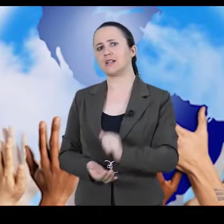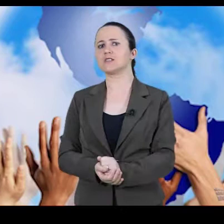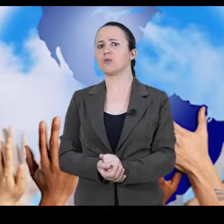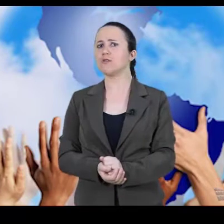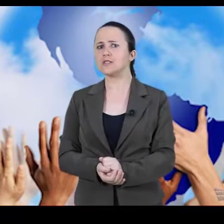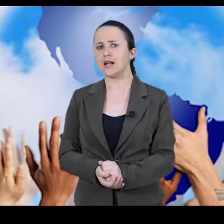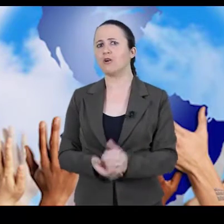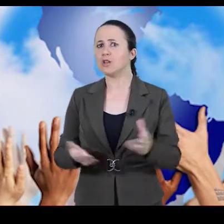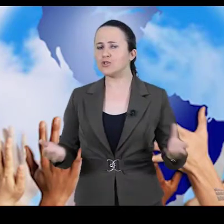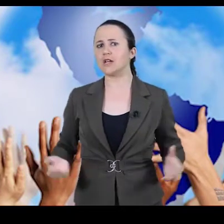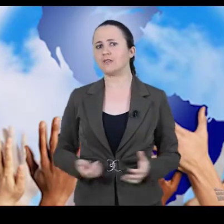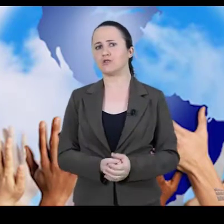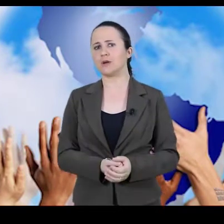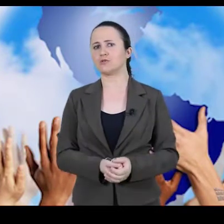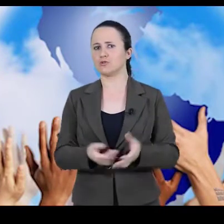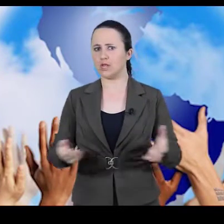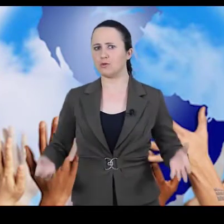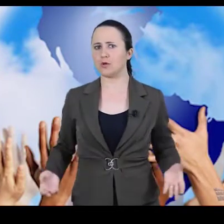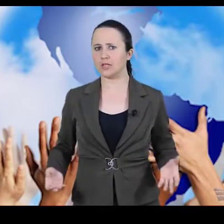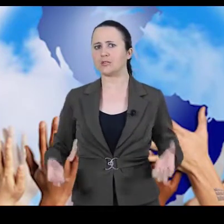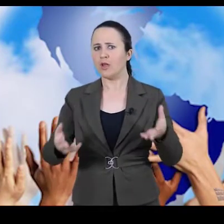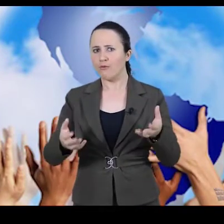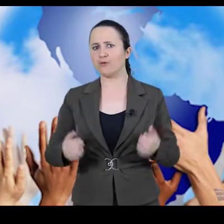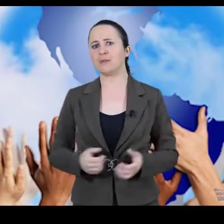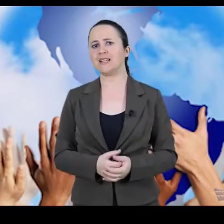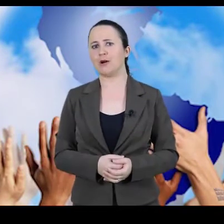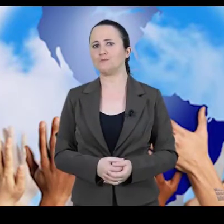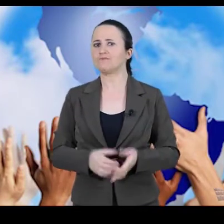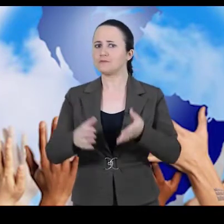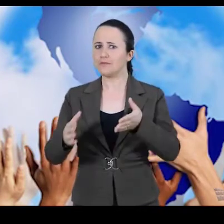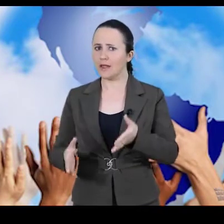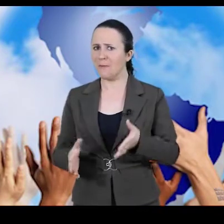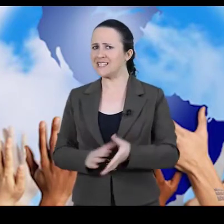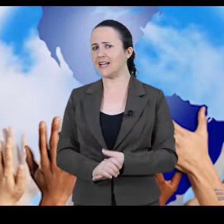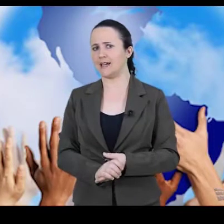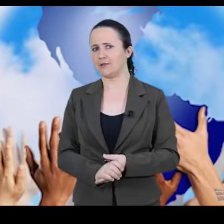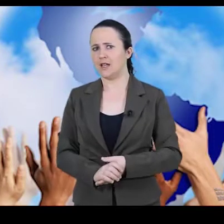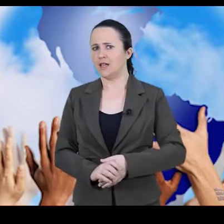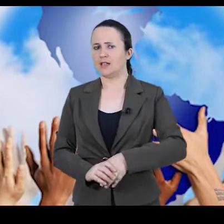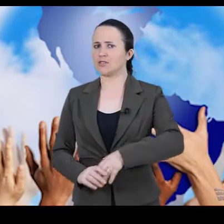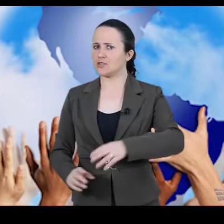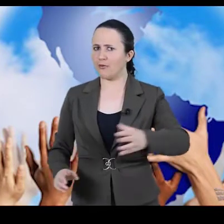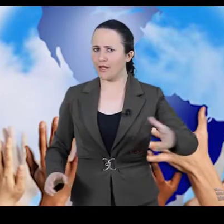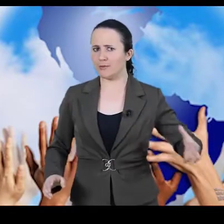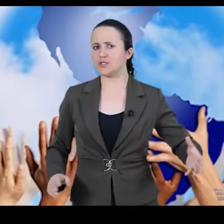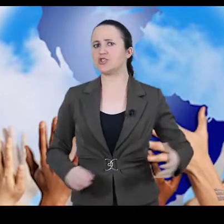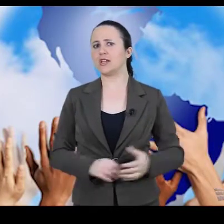Declaração Universal dos Direitos Humanos, um direito, portanto, fundamental. Mas é claro, nós não só falamos de direitos